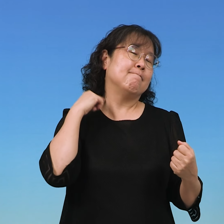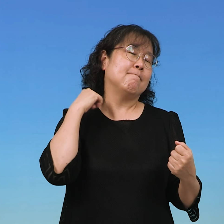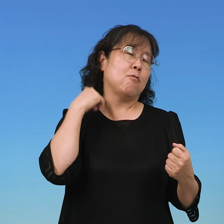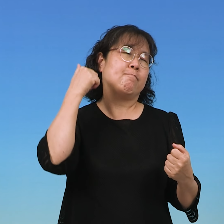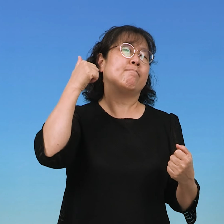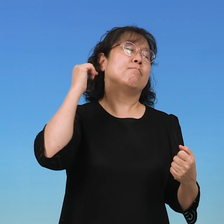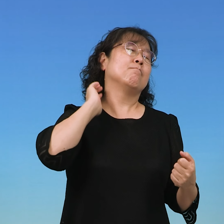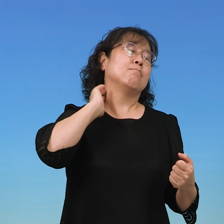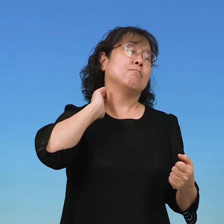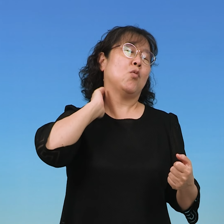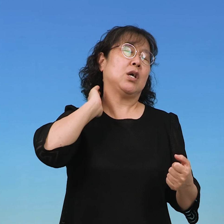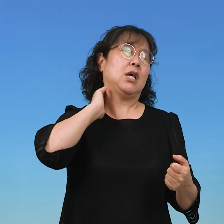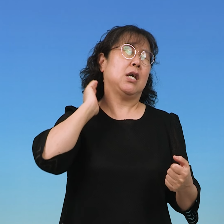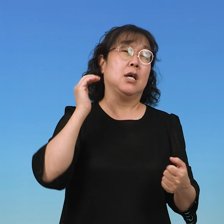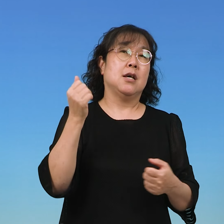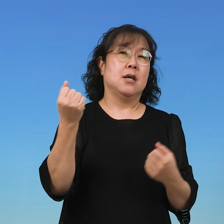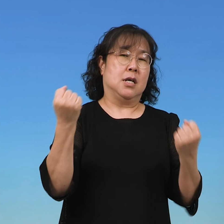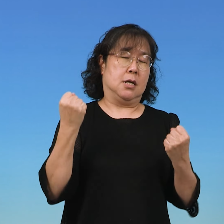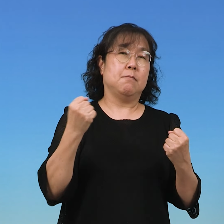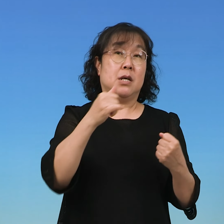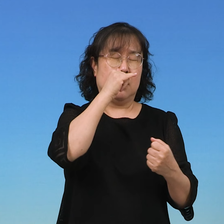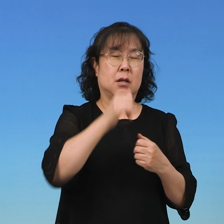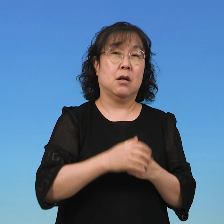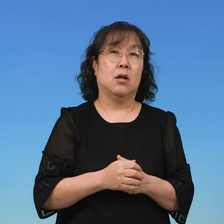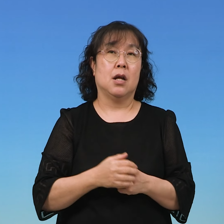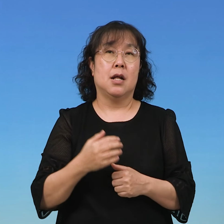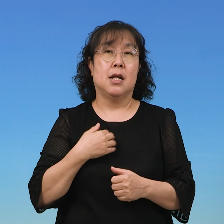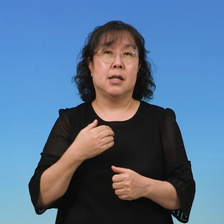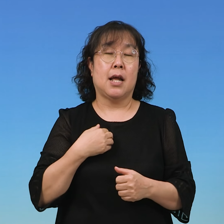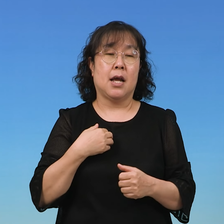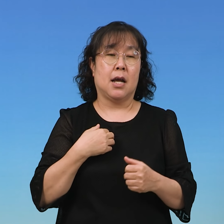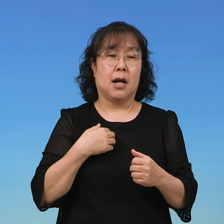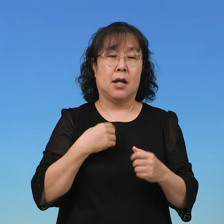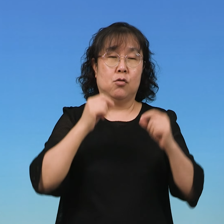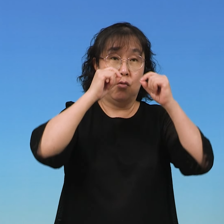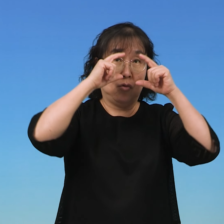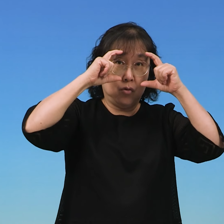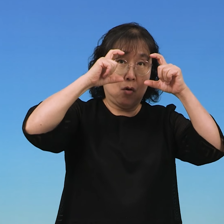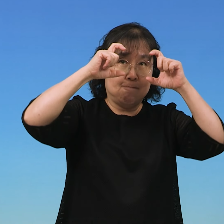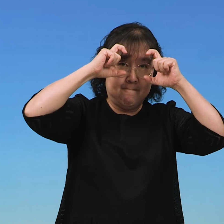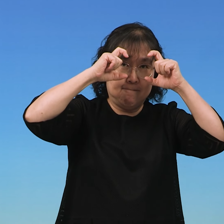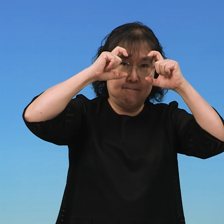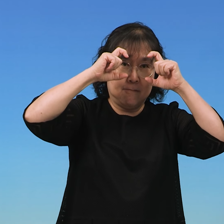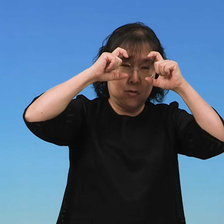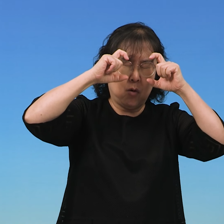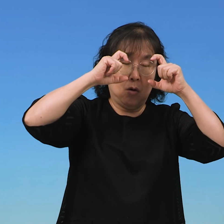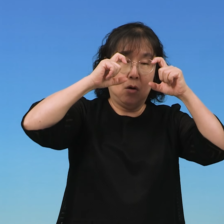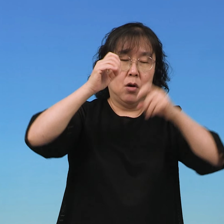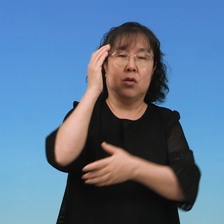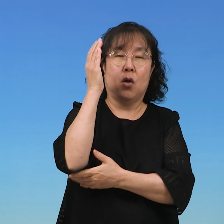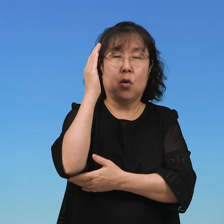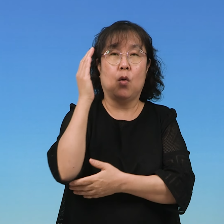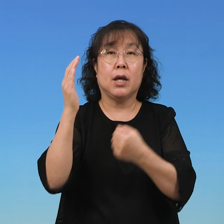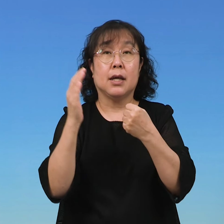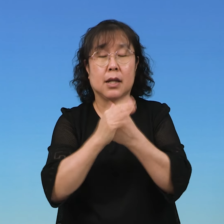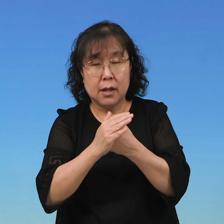상징적으로 눈 뜨고 설교한 겁니다. 여러분, 우리 인생의 역사는요, 우리가 눈 감을 때 일어납니다.